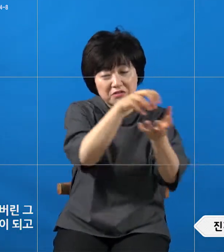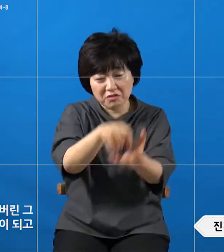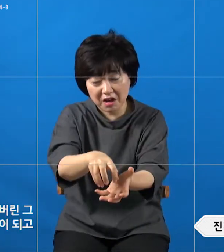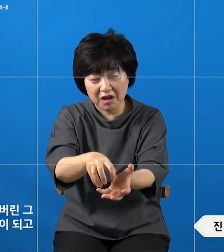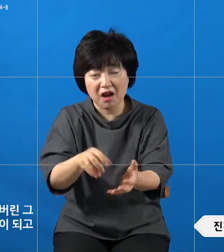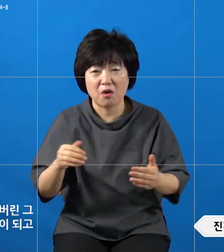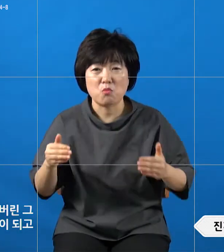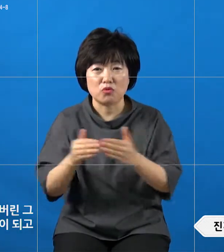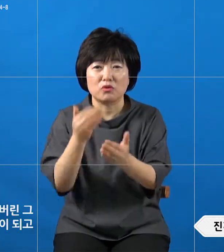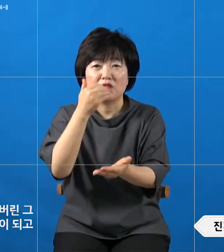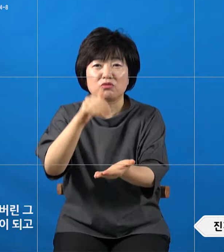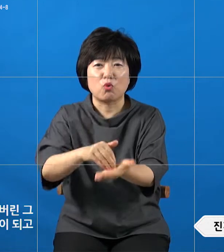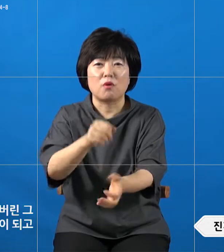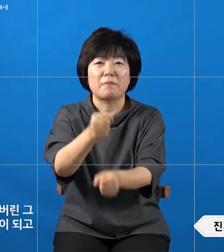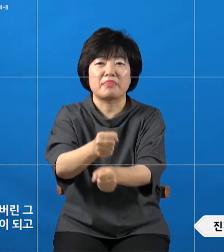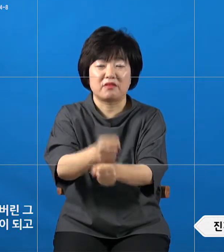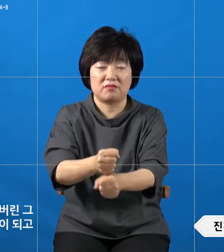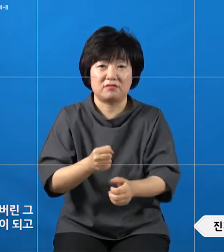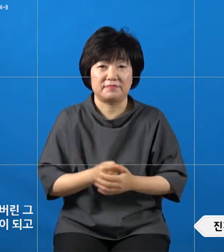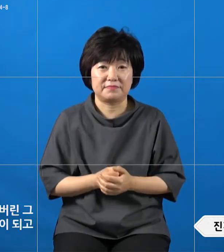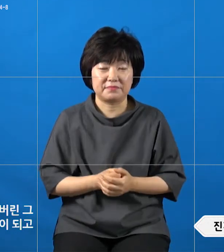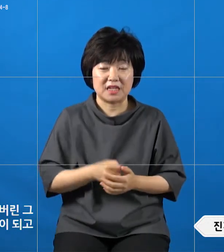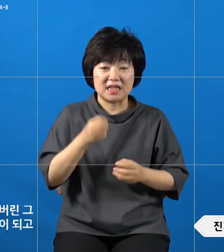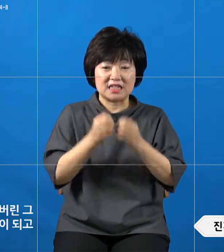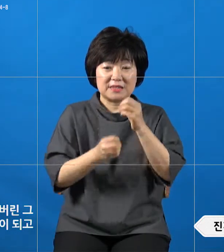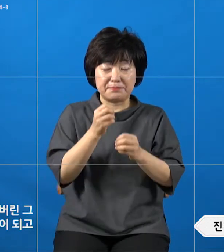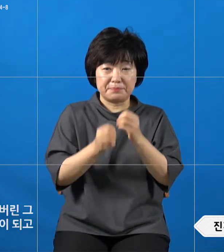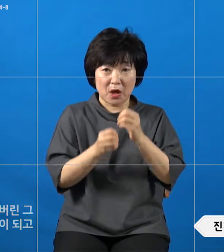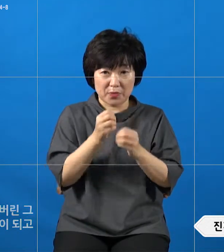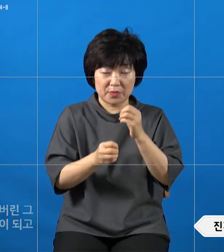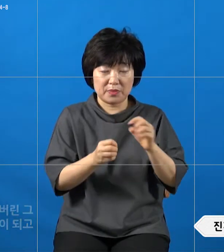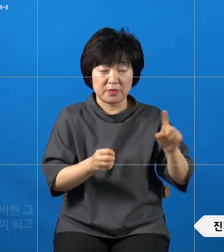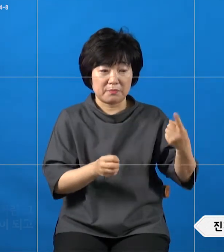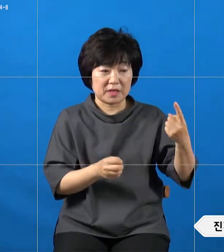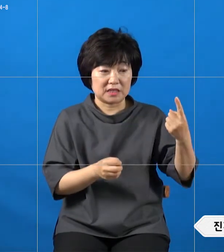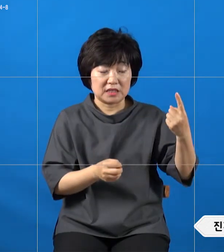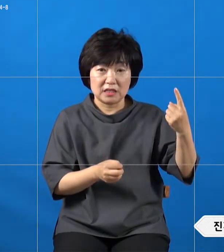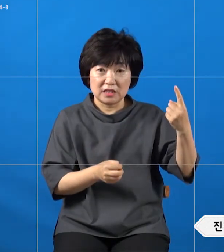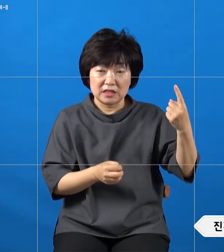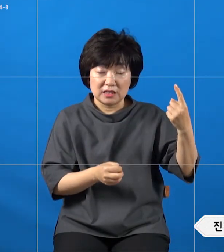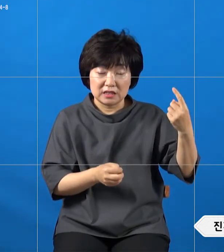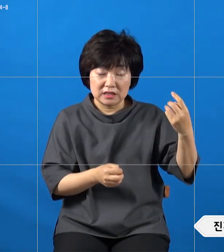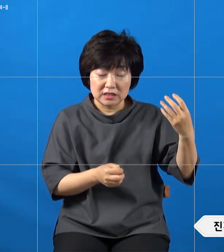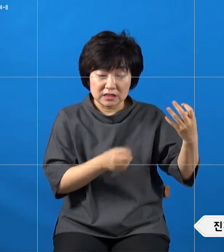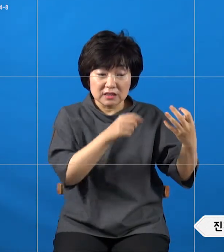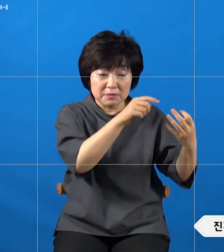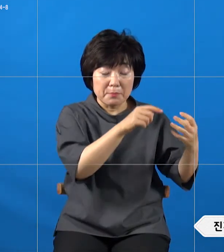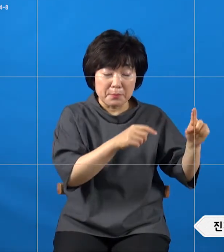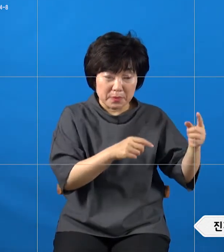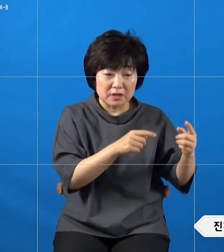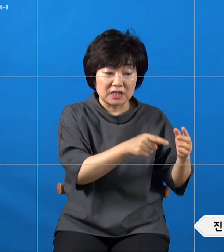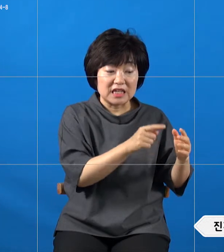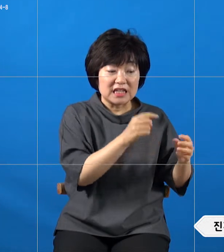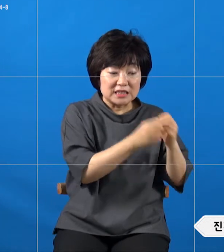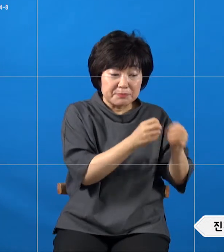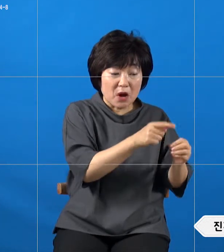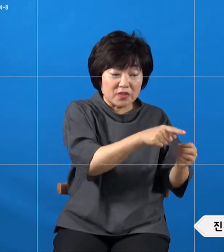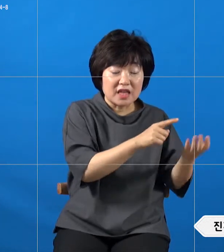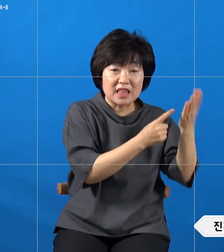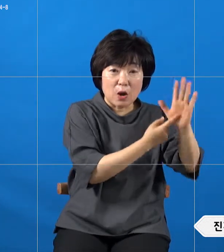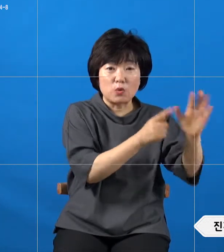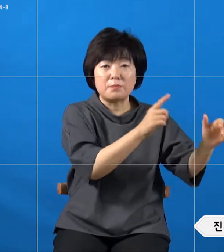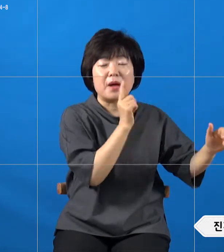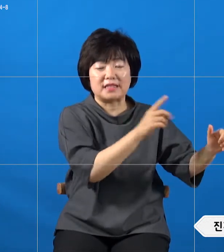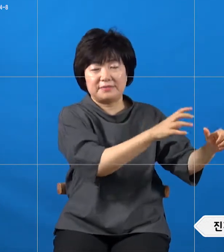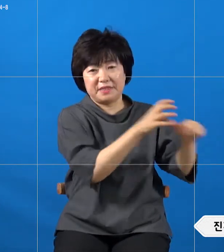되었고, 시편 118편 22편 2절의 말씀을 인용한 말씀입니다.